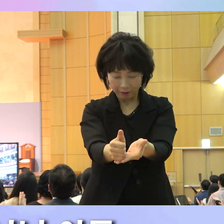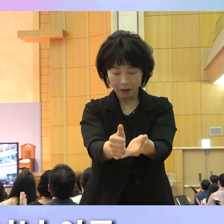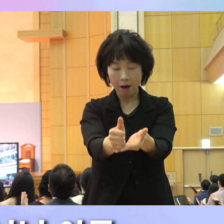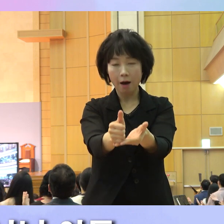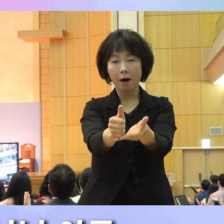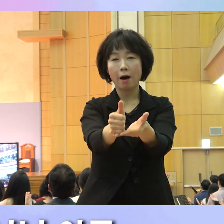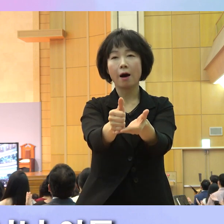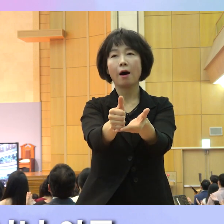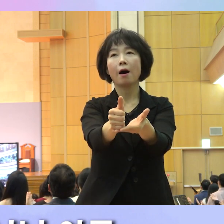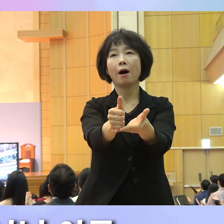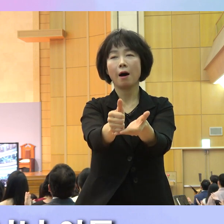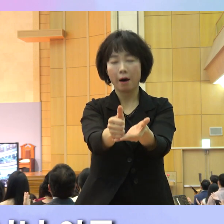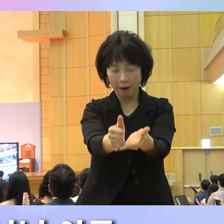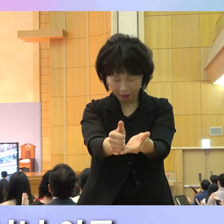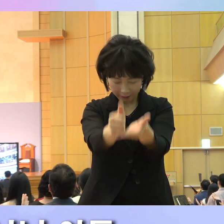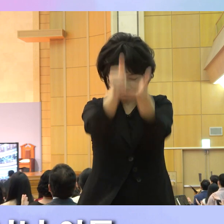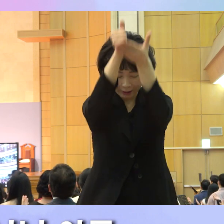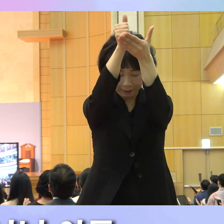하나님.